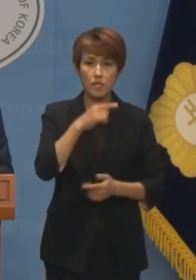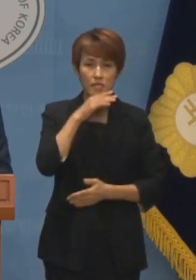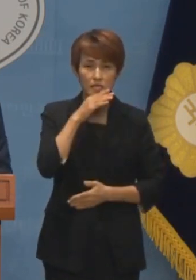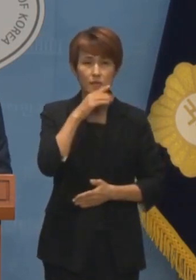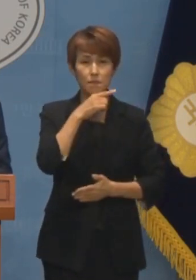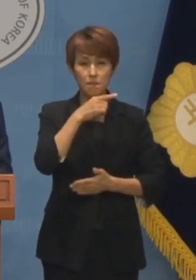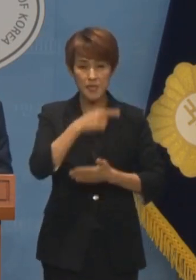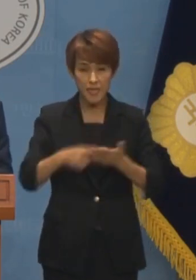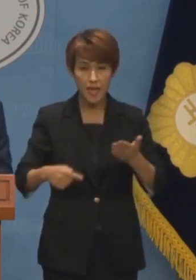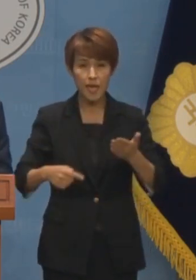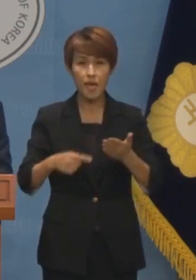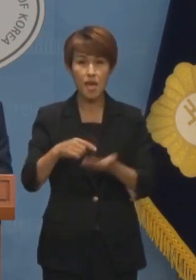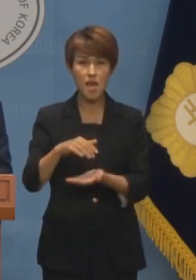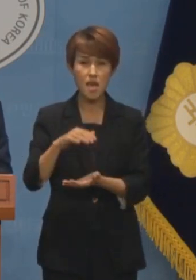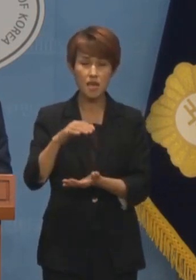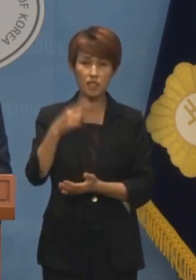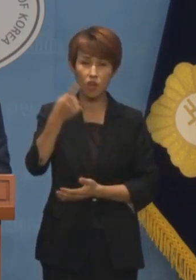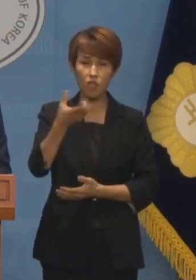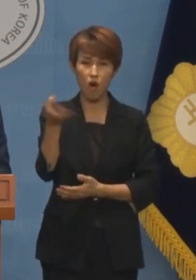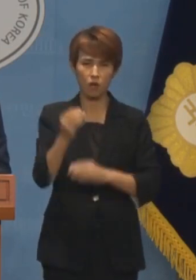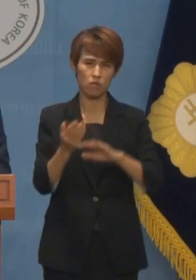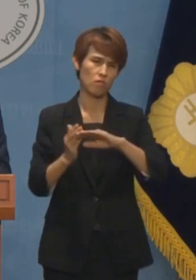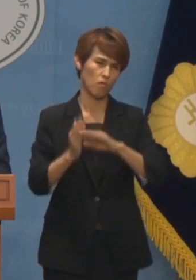클 것으로 예상됩니다.